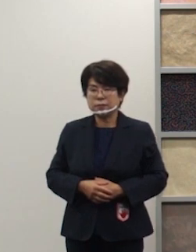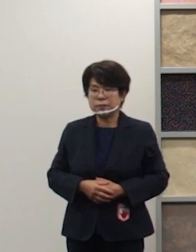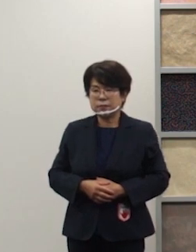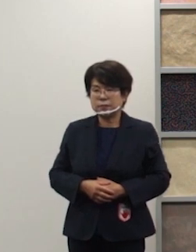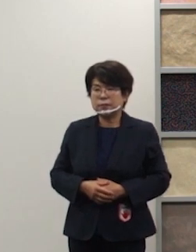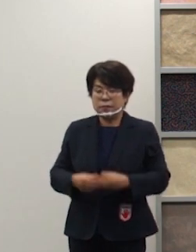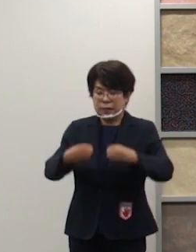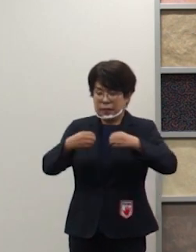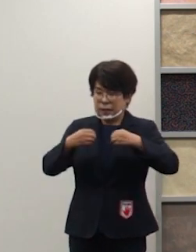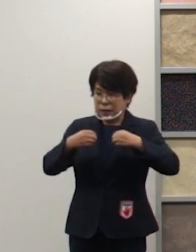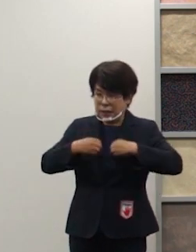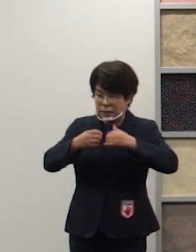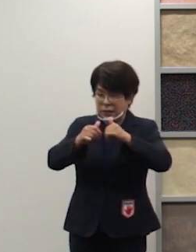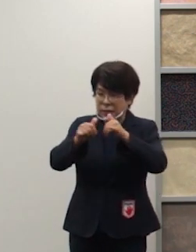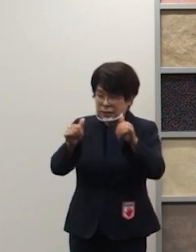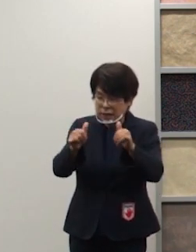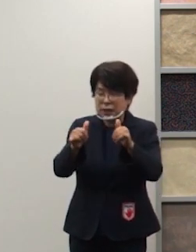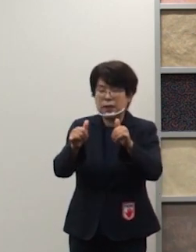感染者